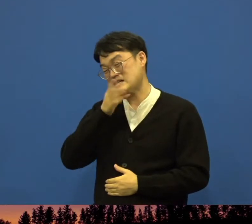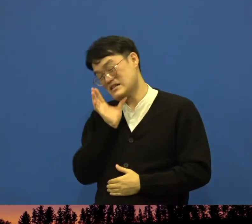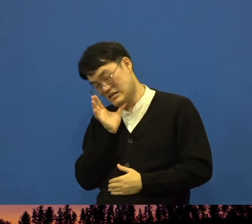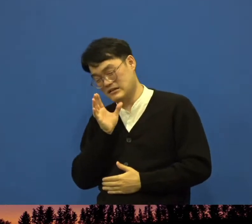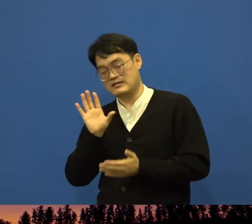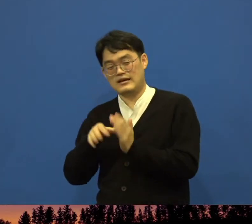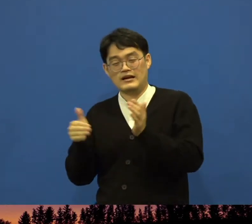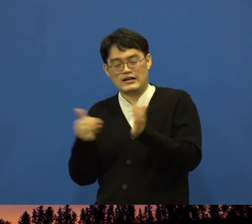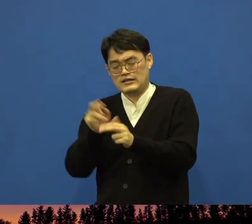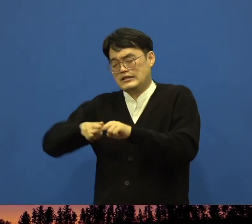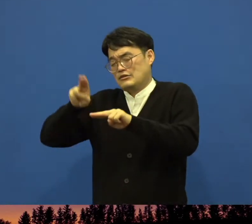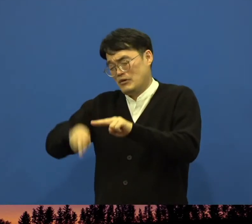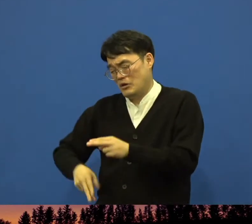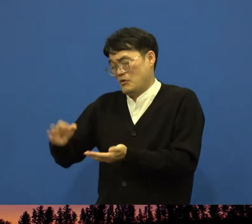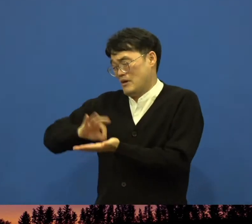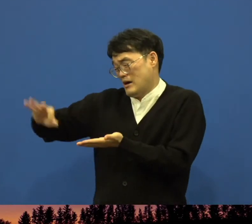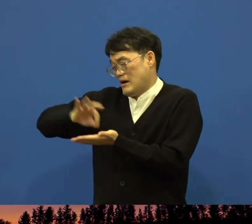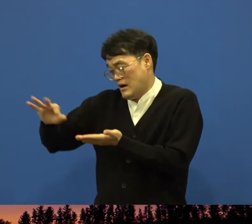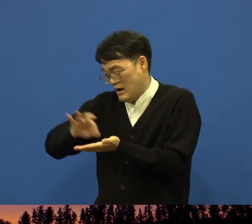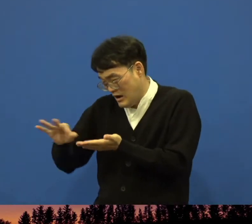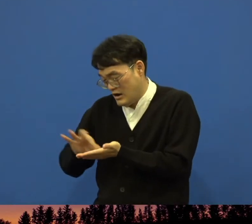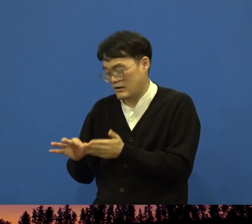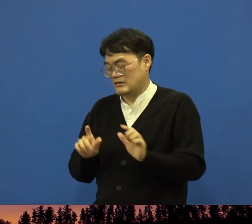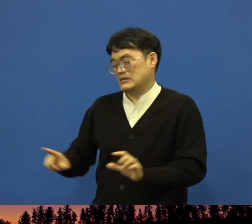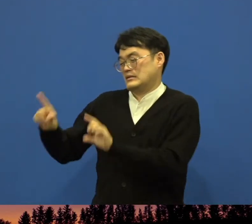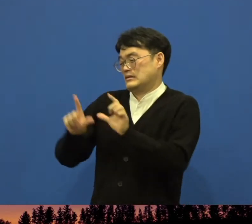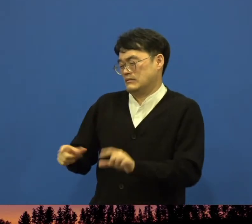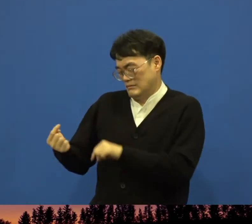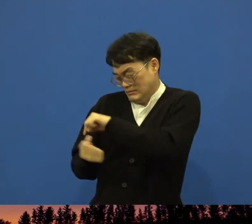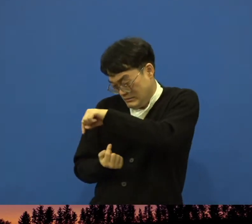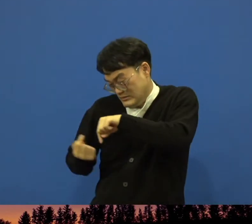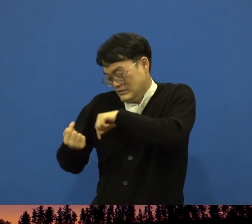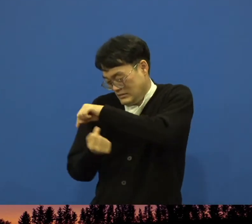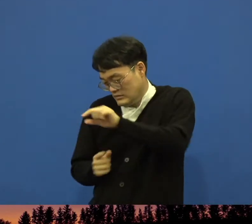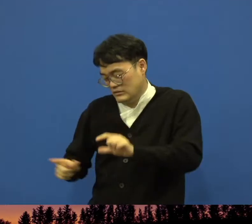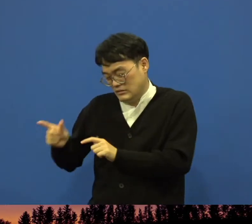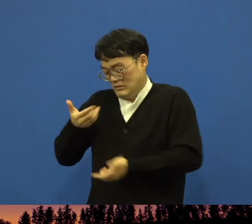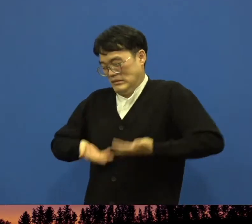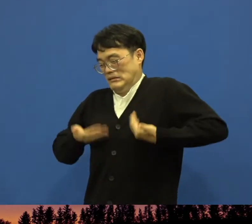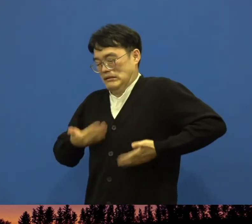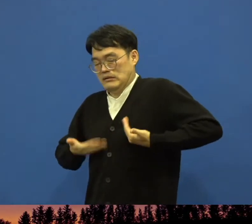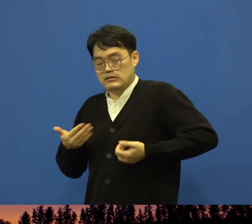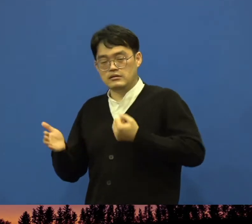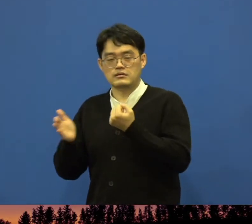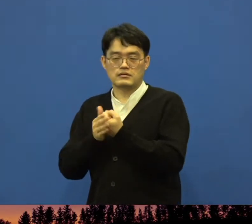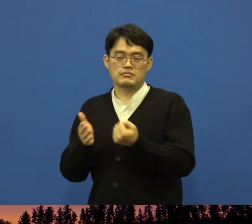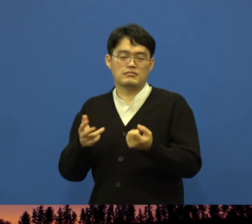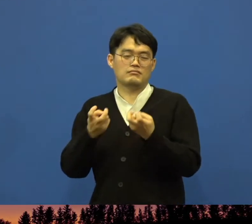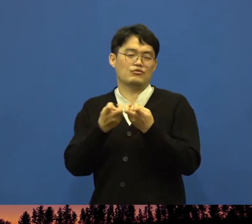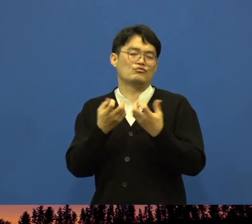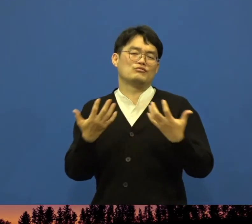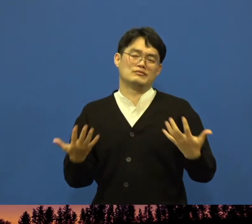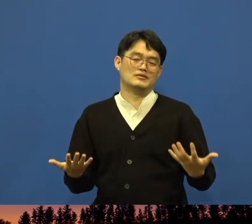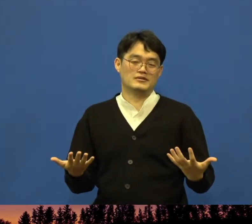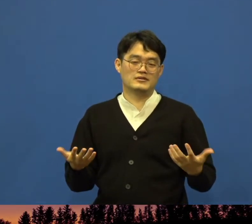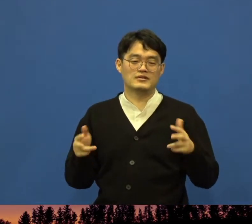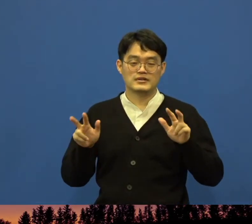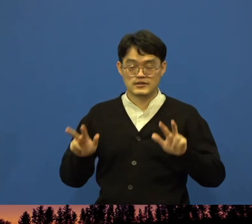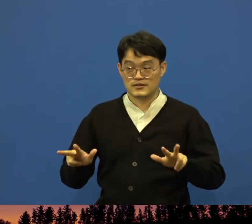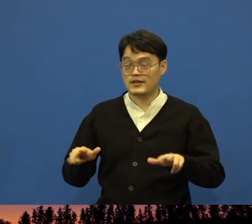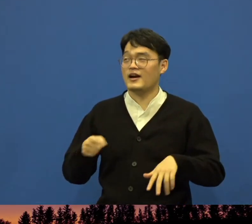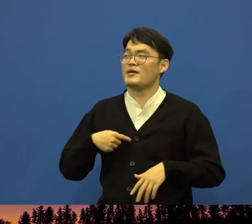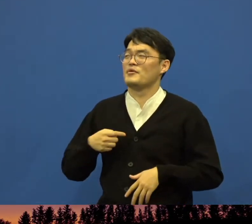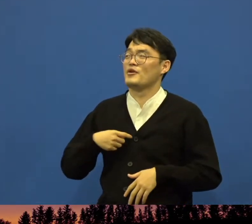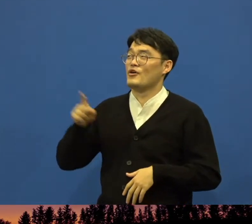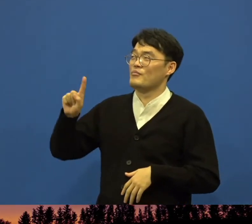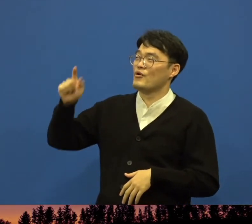보면 뭐 처자식도 있고 하면 현실의 문제에 이제 굉장히 압박감이 심하기 때문에 이상론적인